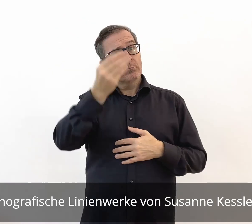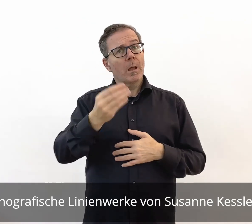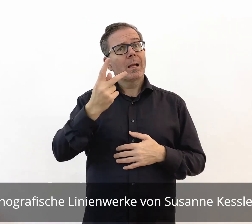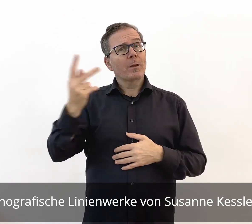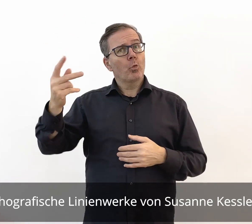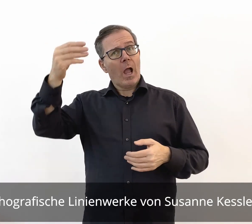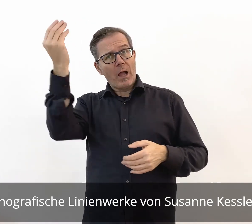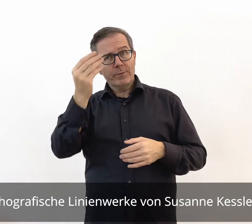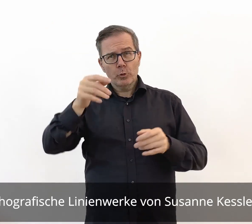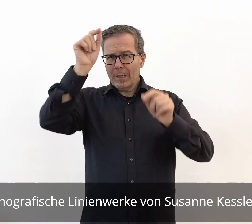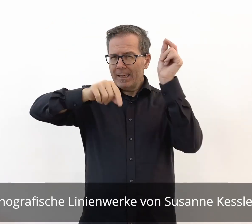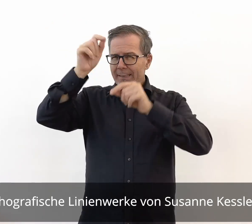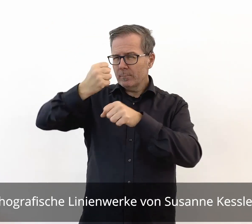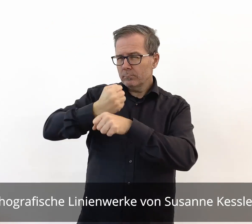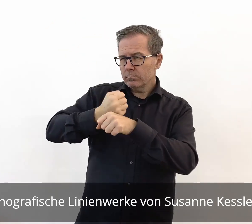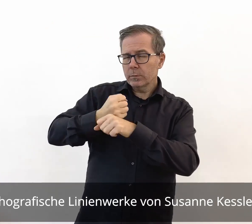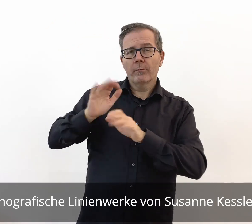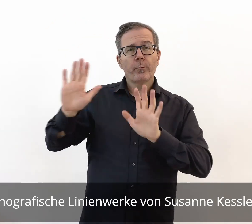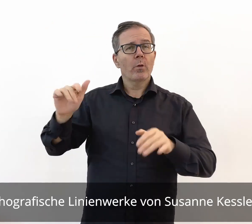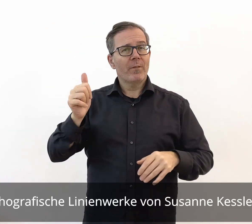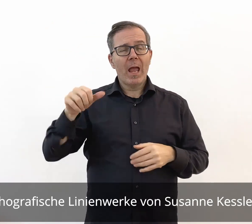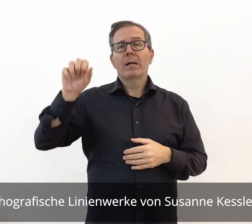Kartografische Linienwerke von Susanne Kessler